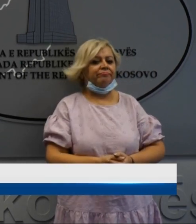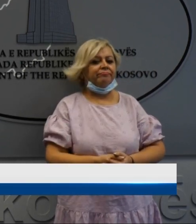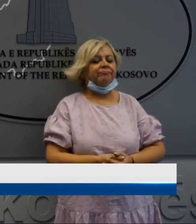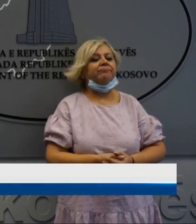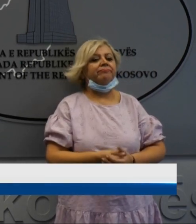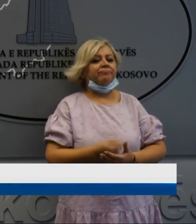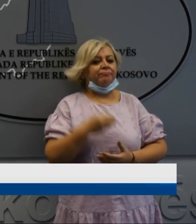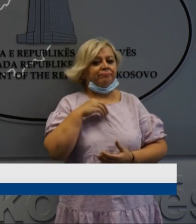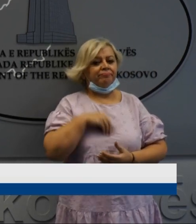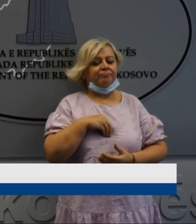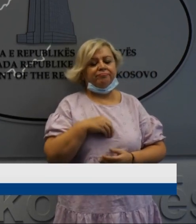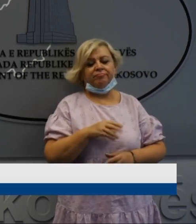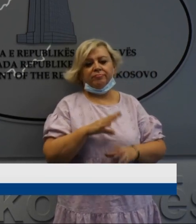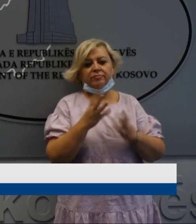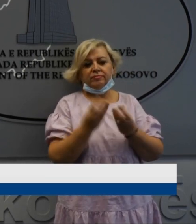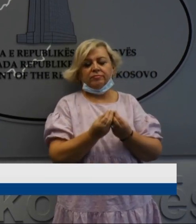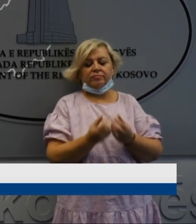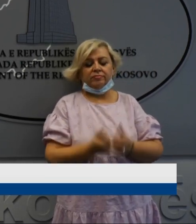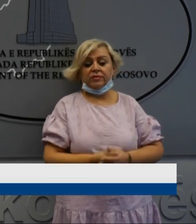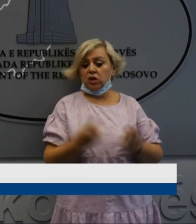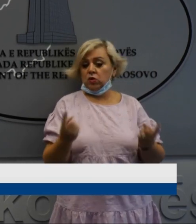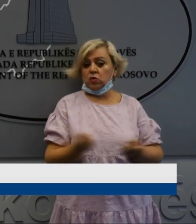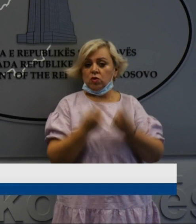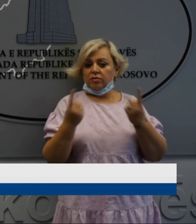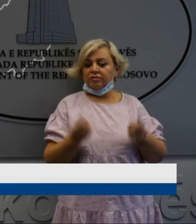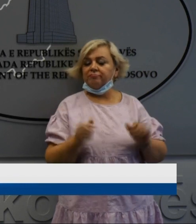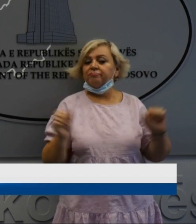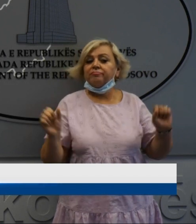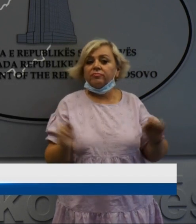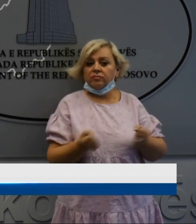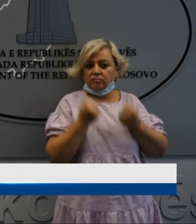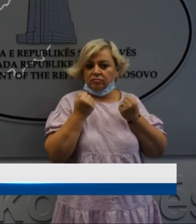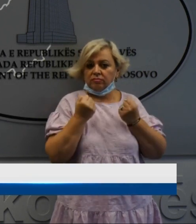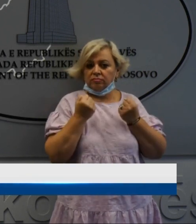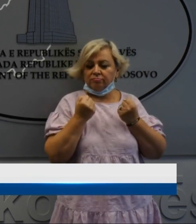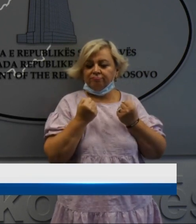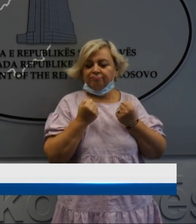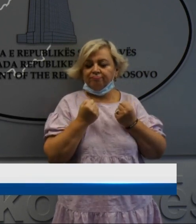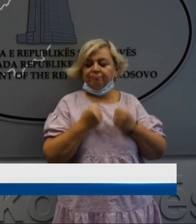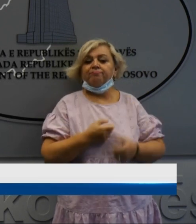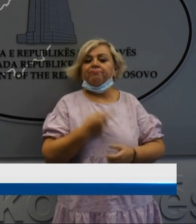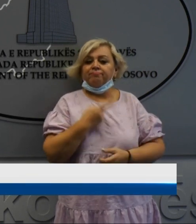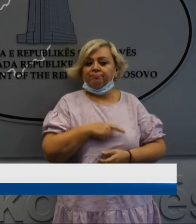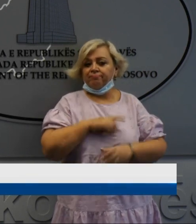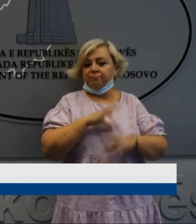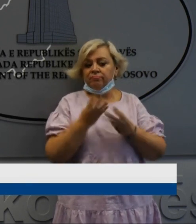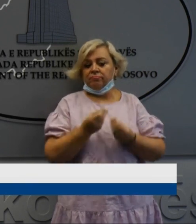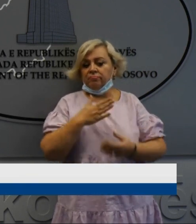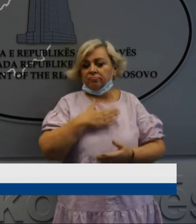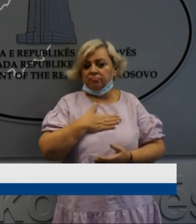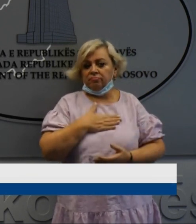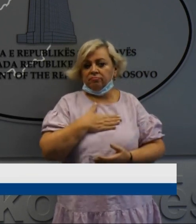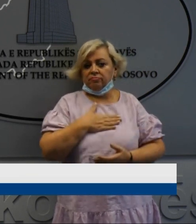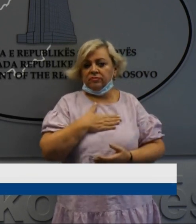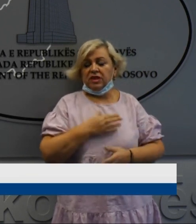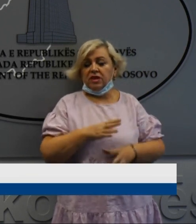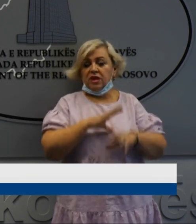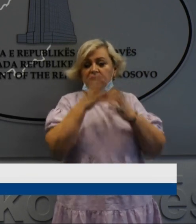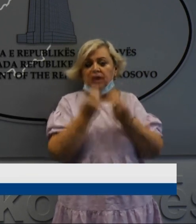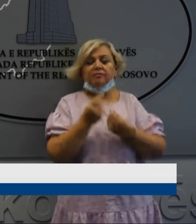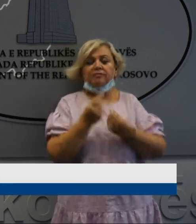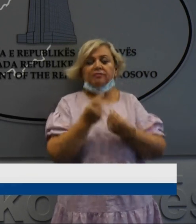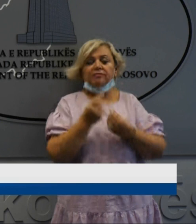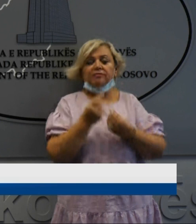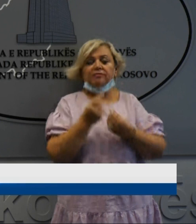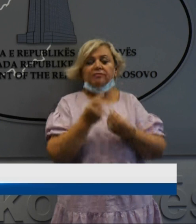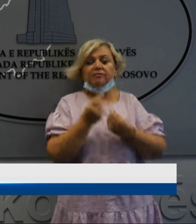me ta. Kjo situatë është shumë e vështirë dhe dhimbshme për gjithë ne. Të gjitha